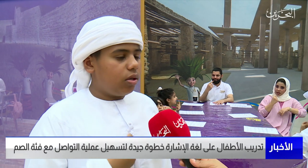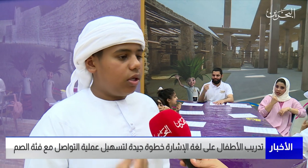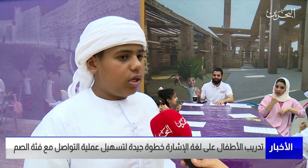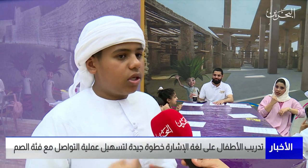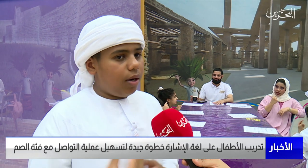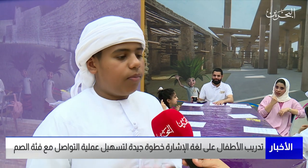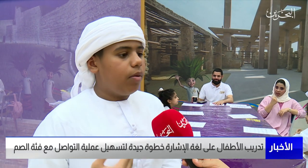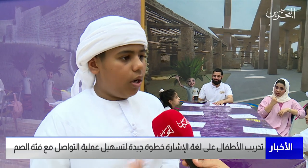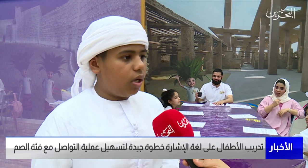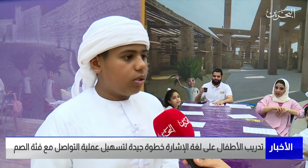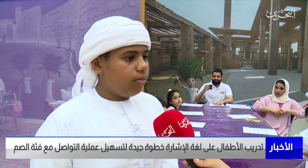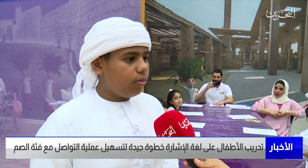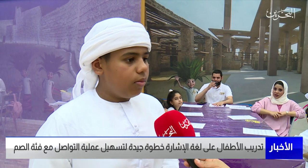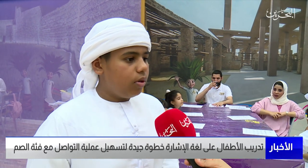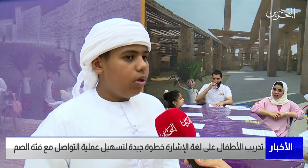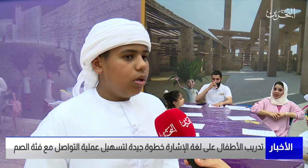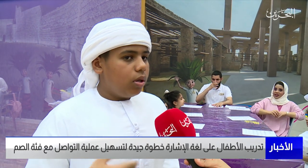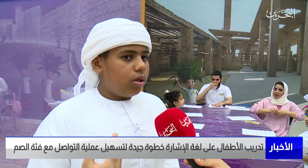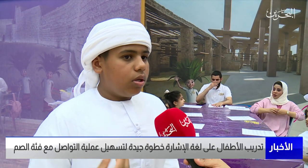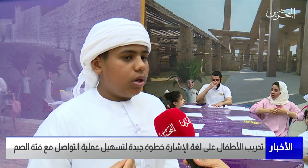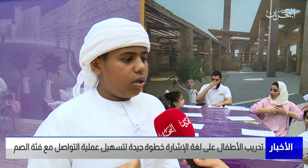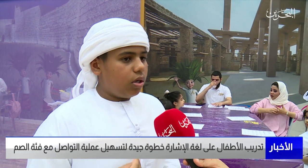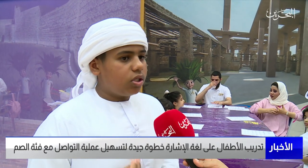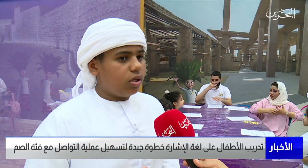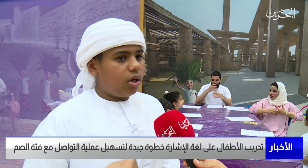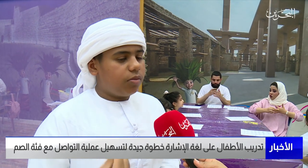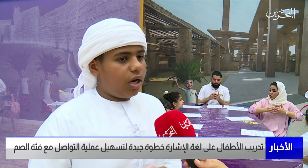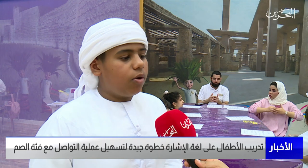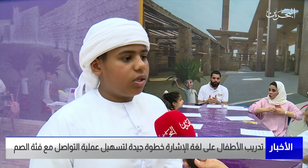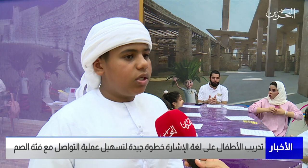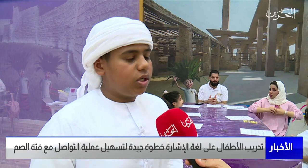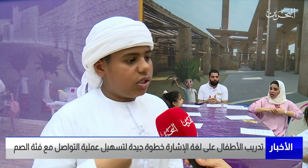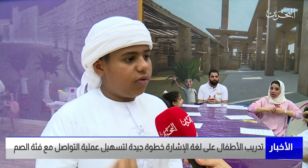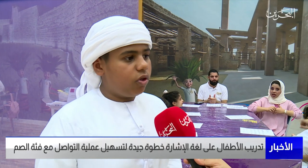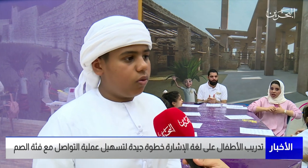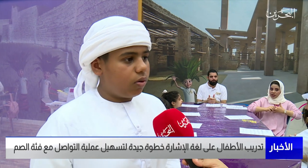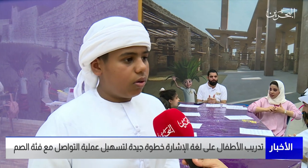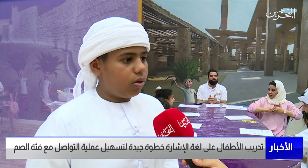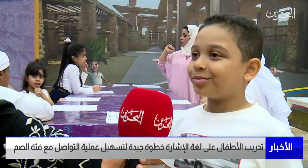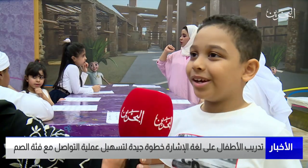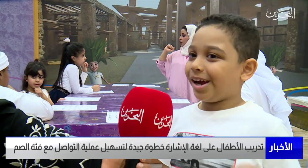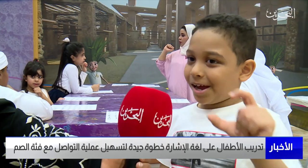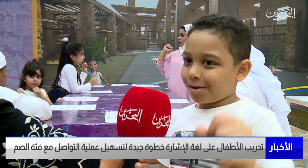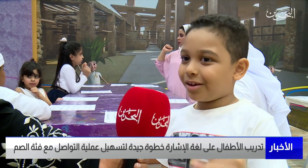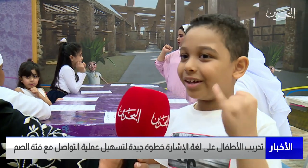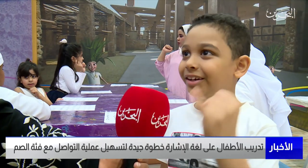عشان نتكلم فيه مع الأصم، يعني الناس لازم تعلم لغة الإشارة عشان يستفيدون. اسمي حمد،